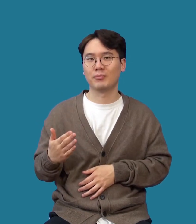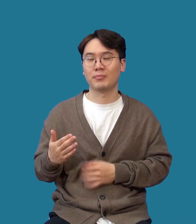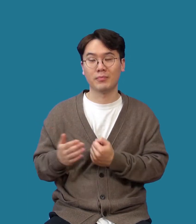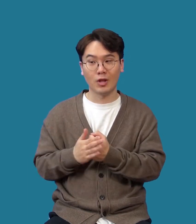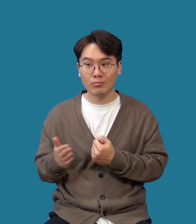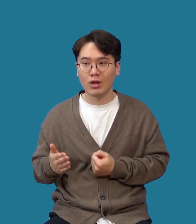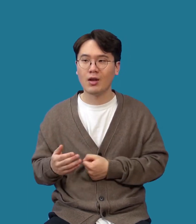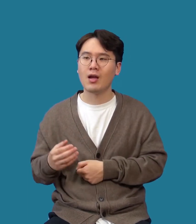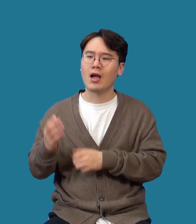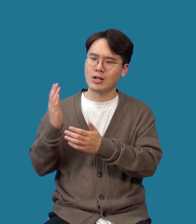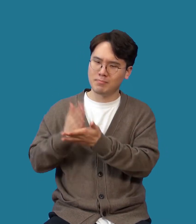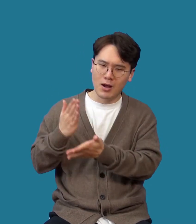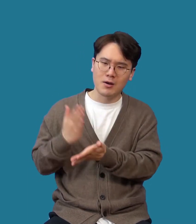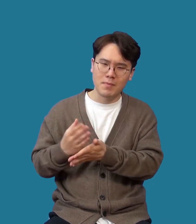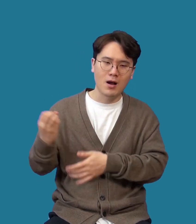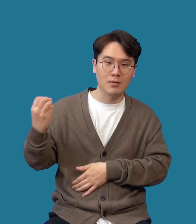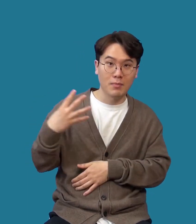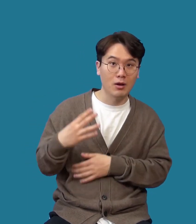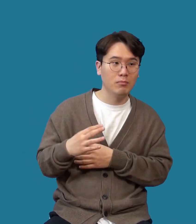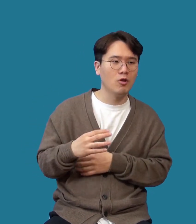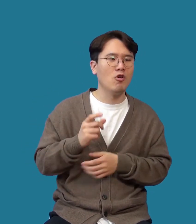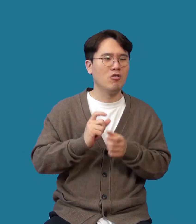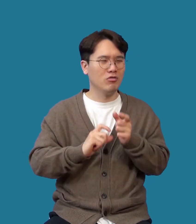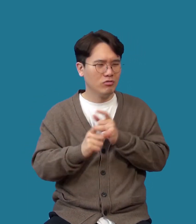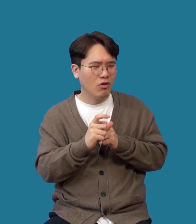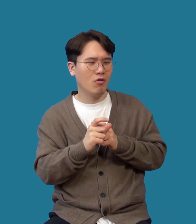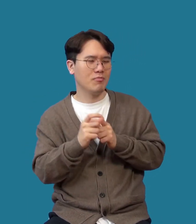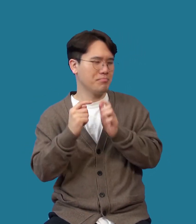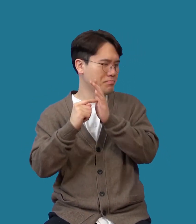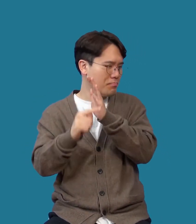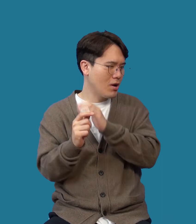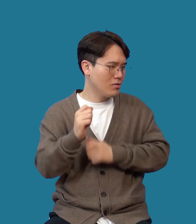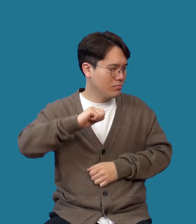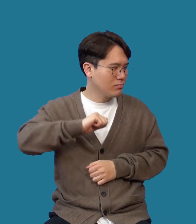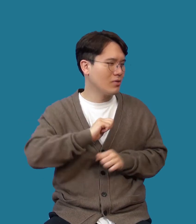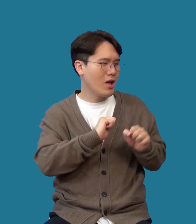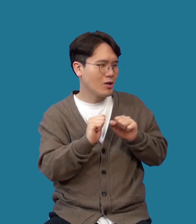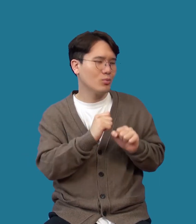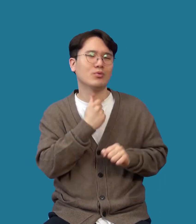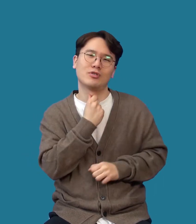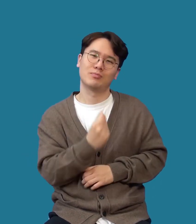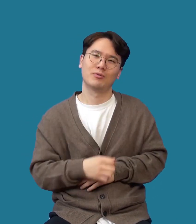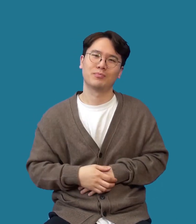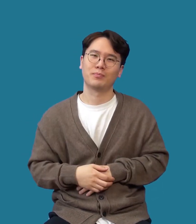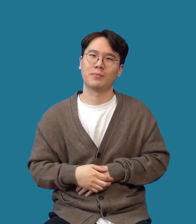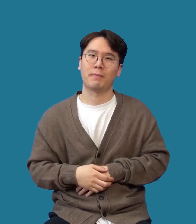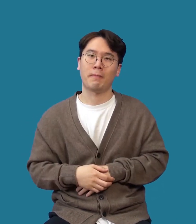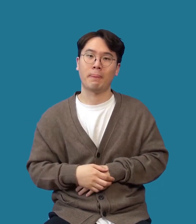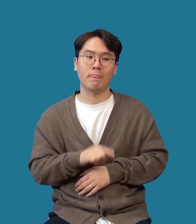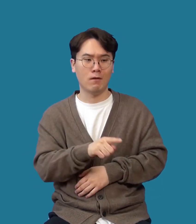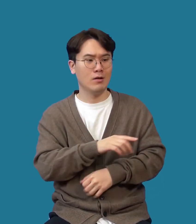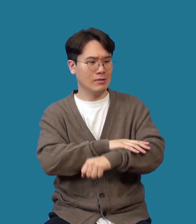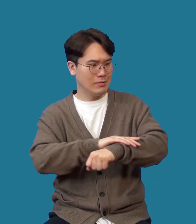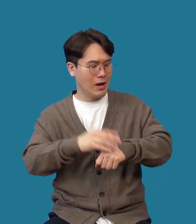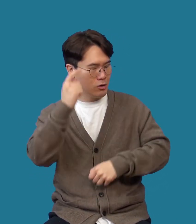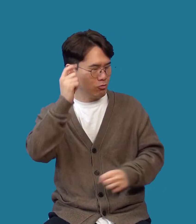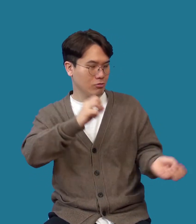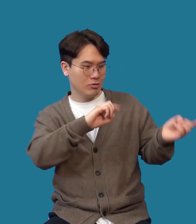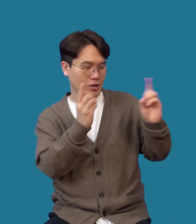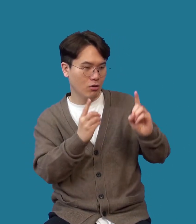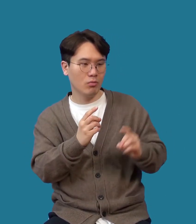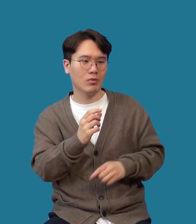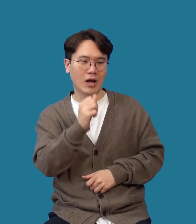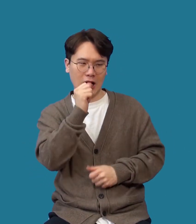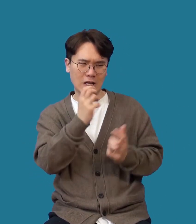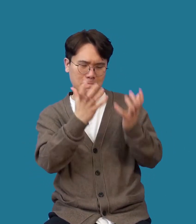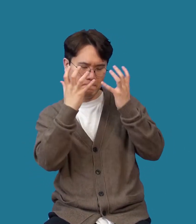합니다. 좀 정신 차리고 새 사람 되라고 교도소에 집어넣었더니 거기서 죄를 더 배워 나오지 않습니까?